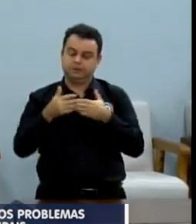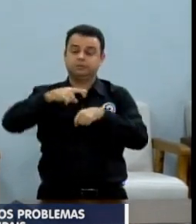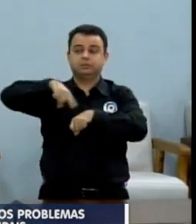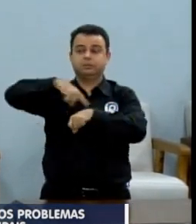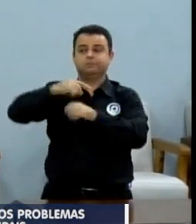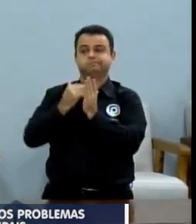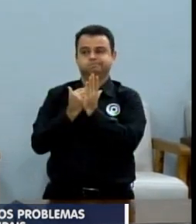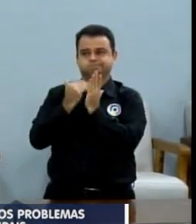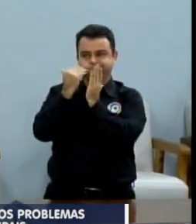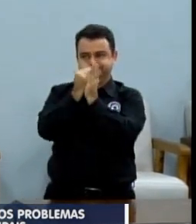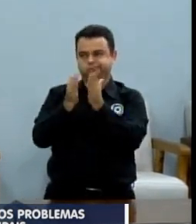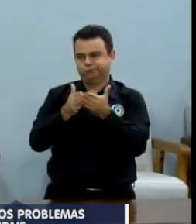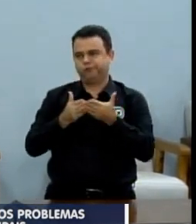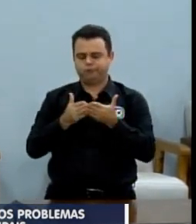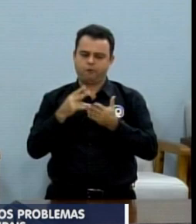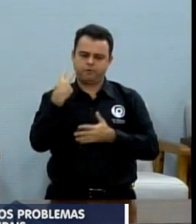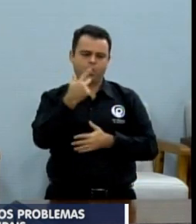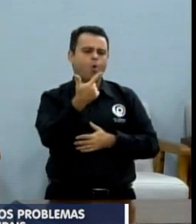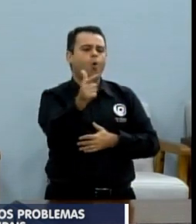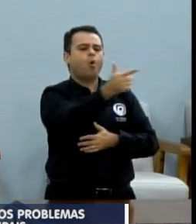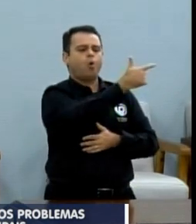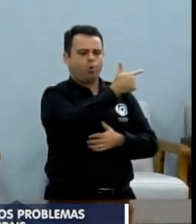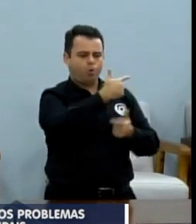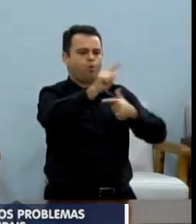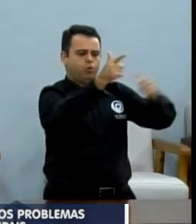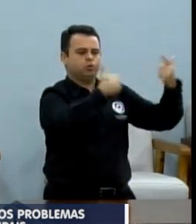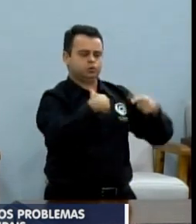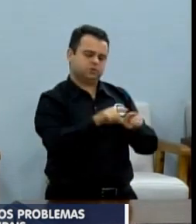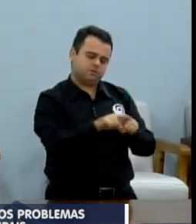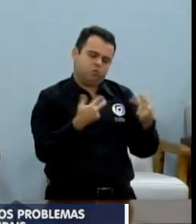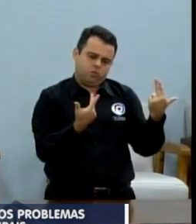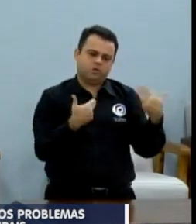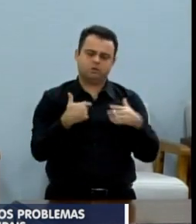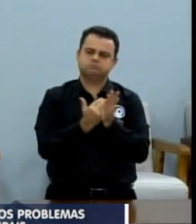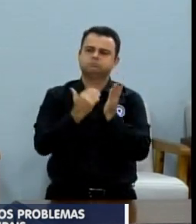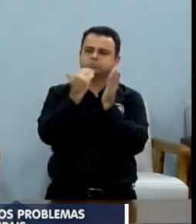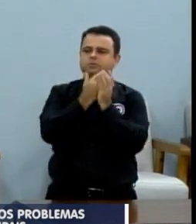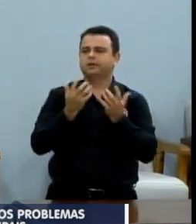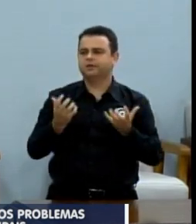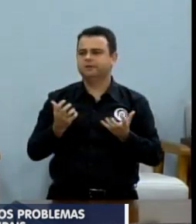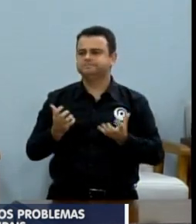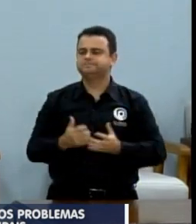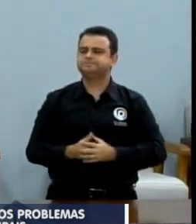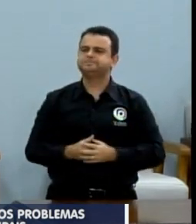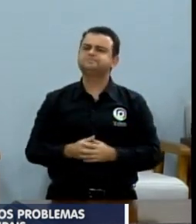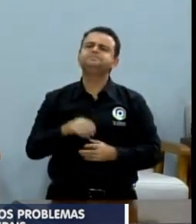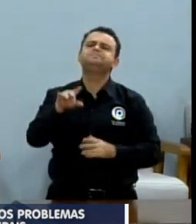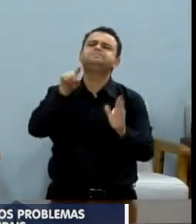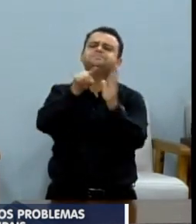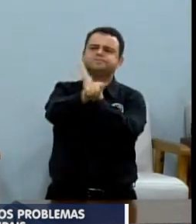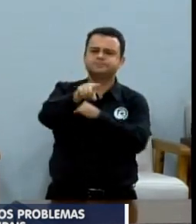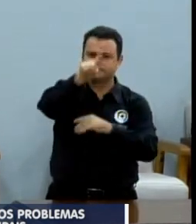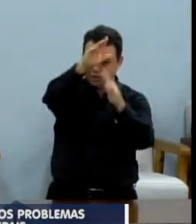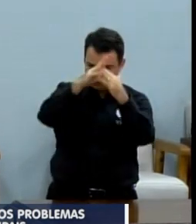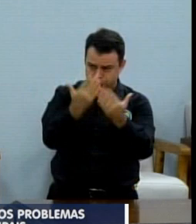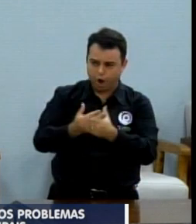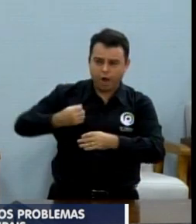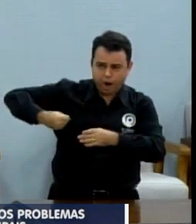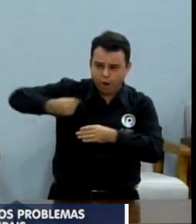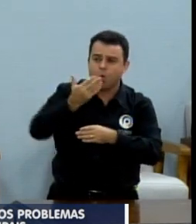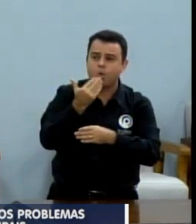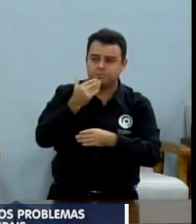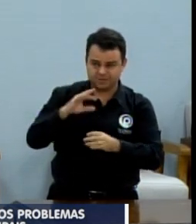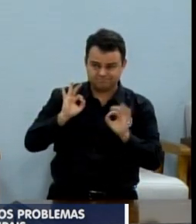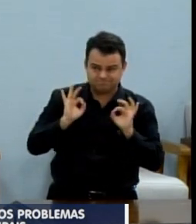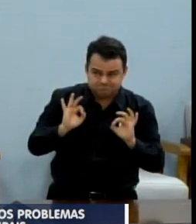como como outros tiveram tiveram hoje assim que terminar Como que tá a merenda da escola Quem tá na escola